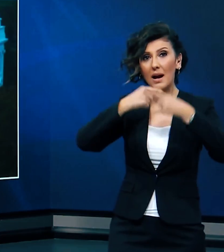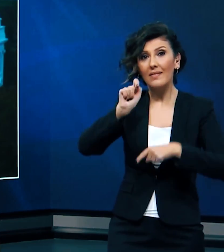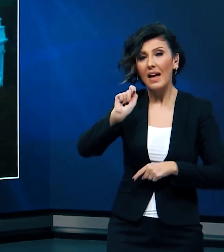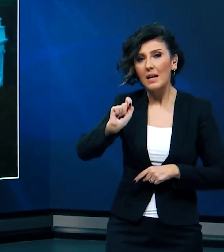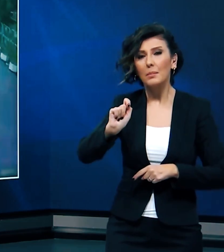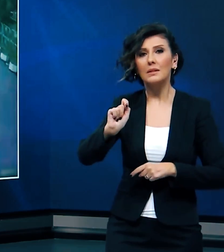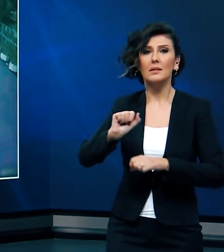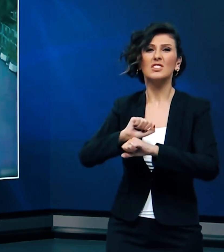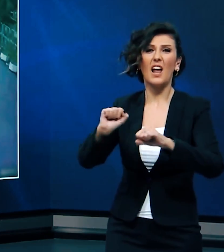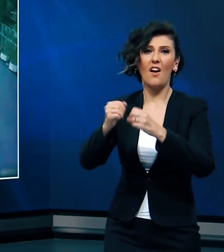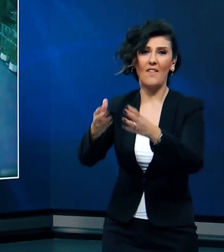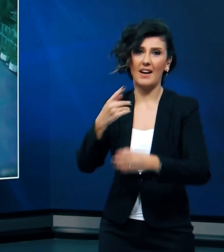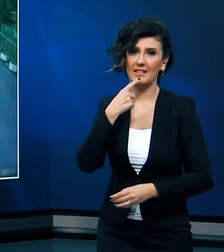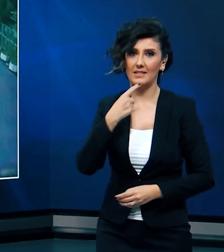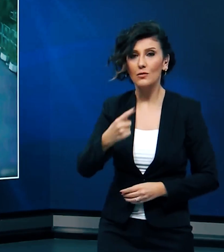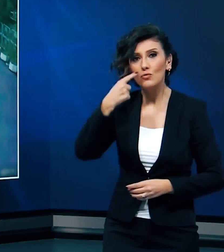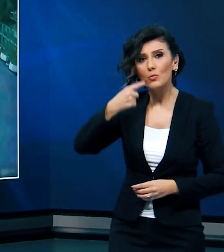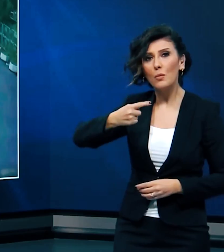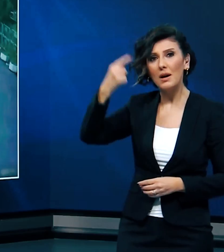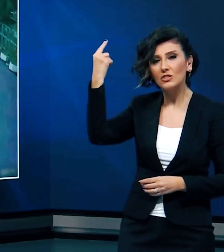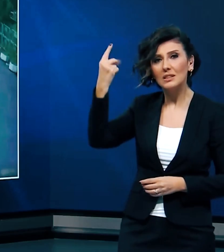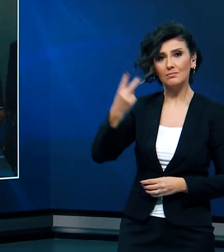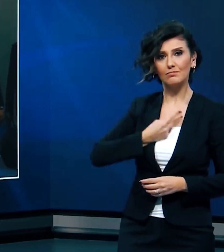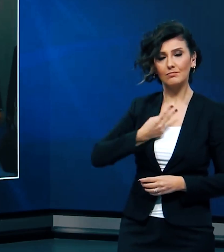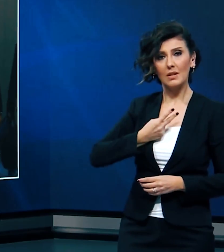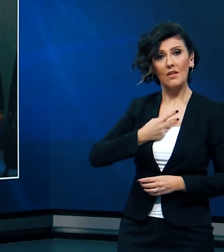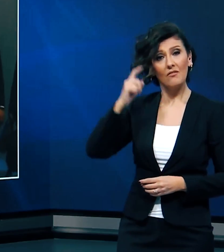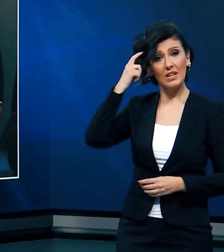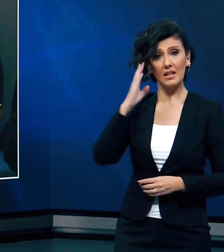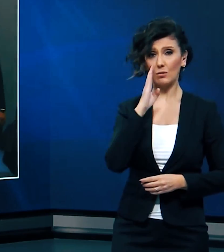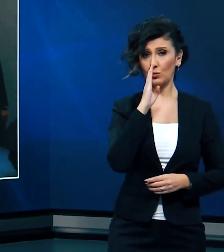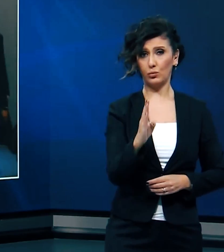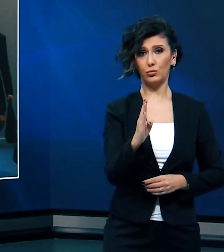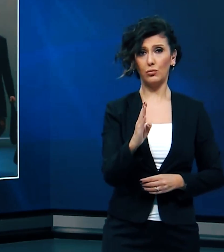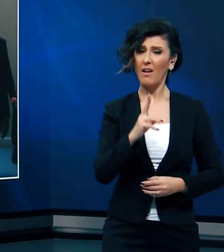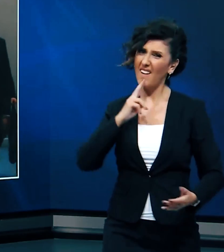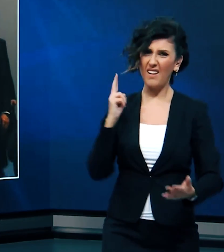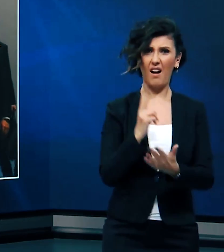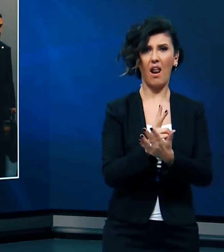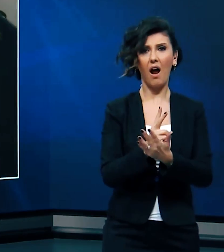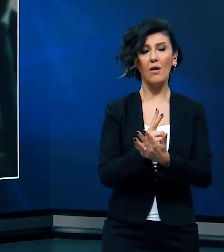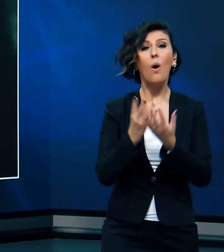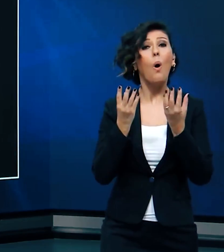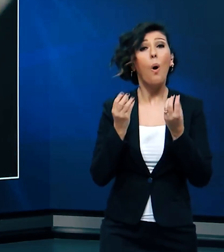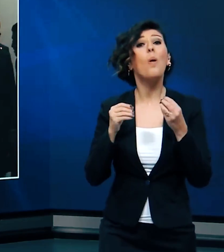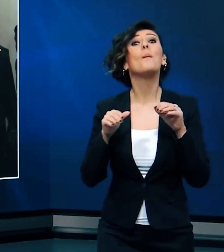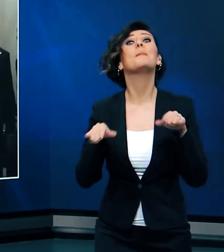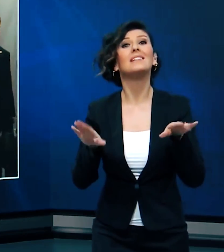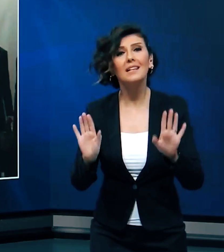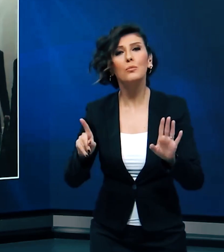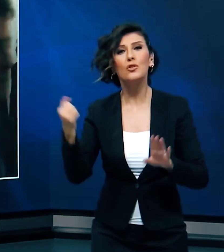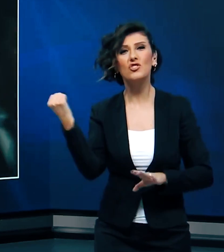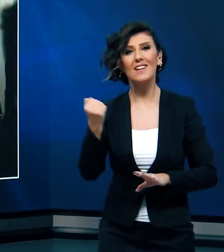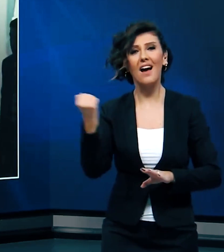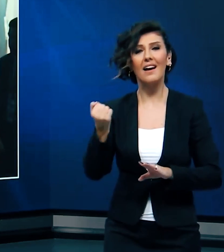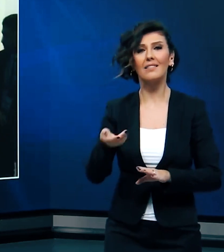söylemlerinin çürütüldüğünü aktaran Altun, Cumhurbaşkanımızın dirayetli duruşu, kararlı tutumu olmasaydı bu cinayet